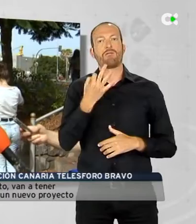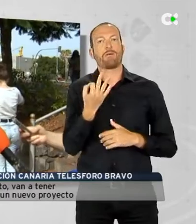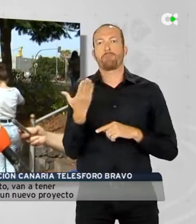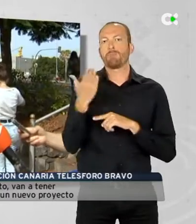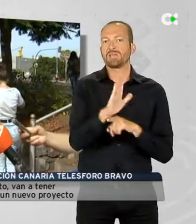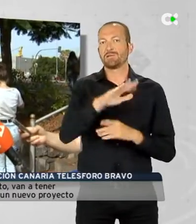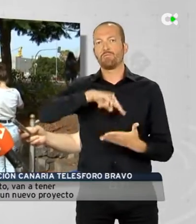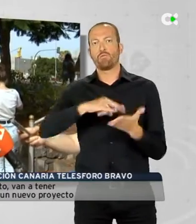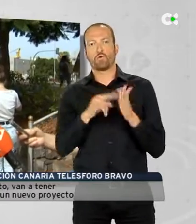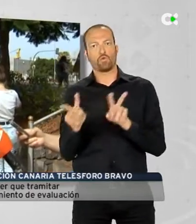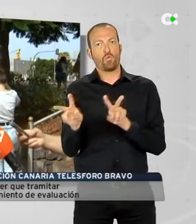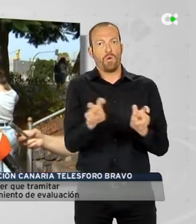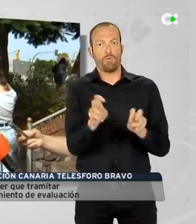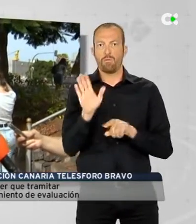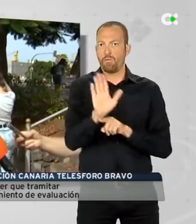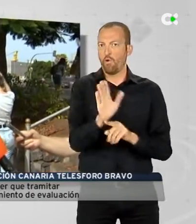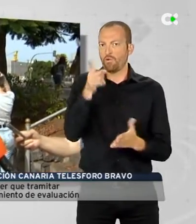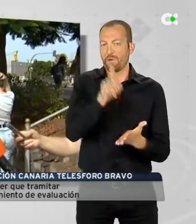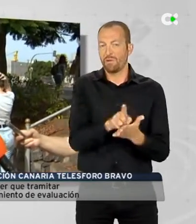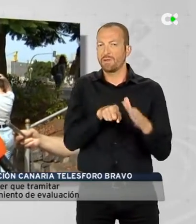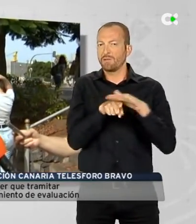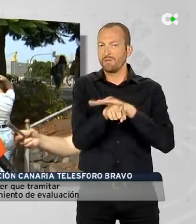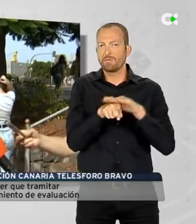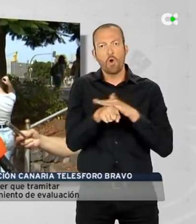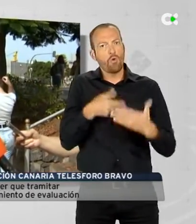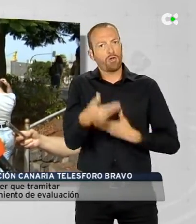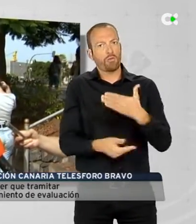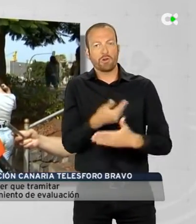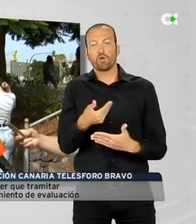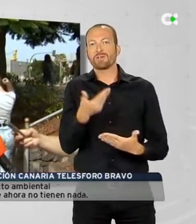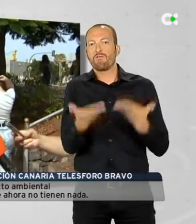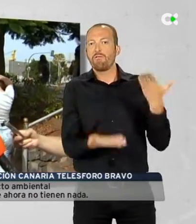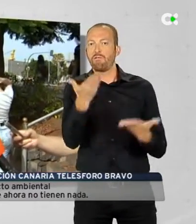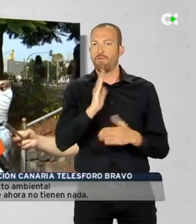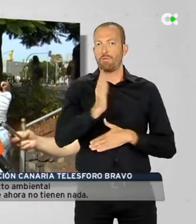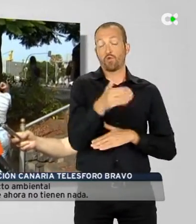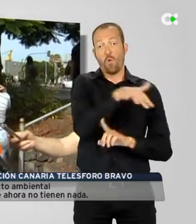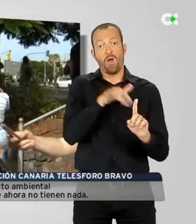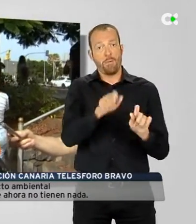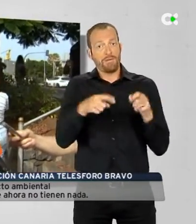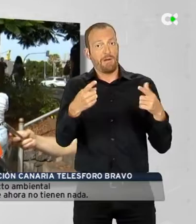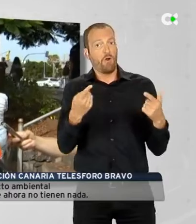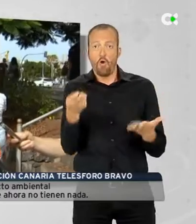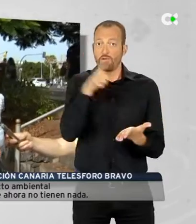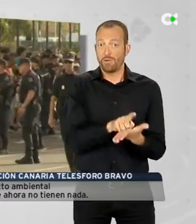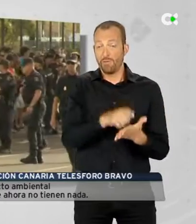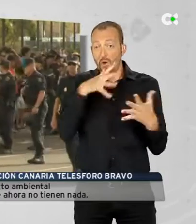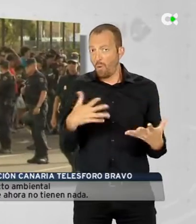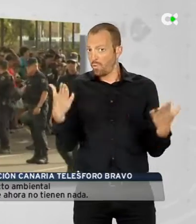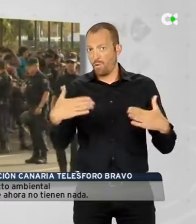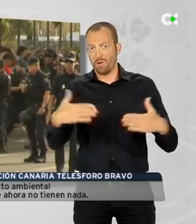presentar un nuevo proyecto y van a tener que tramitar todo el procedimiento de evaluación de impacto ambiental cuando realmente ahora no tienen